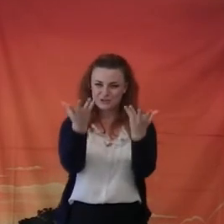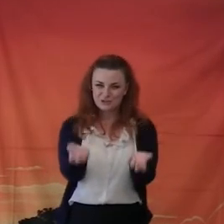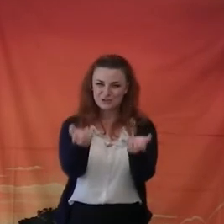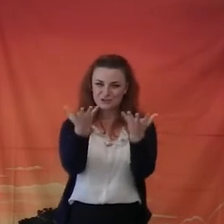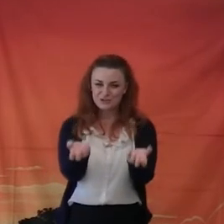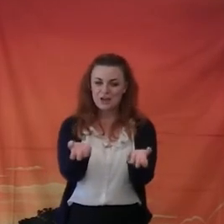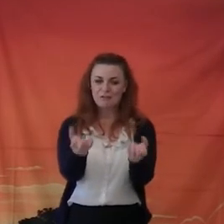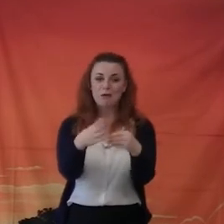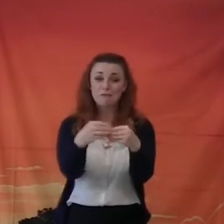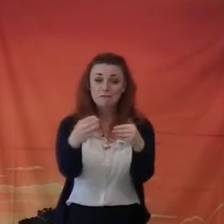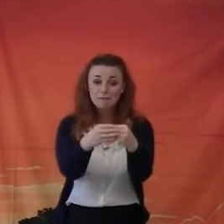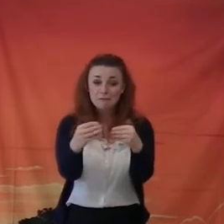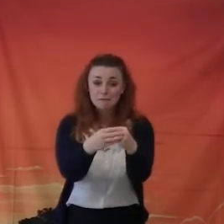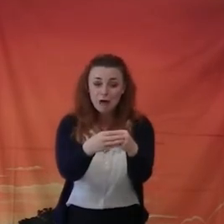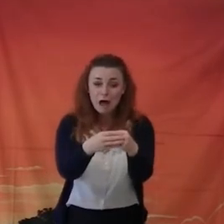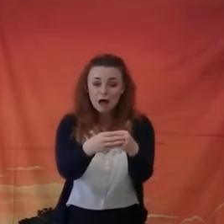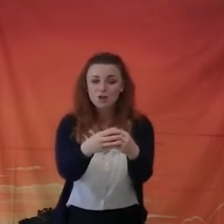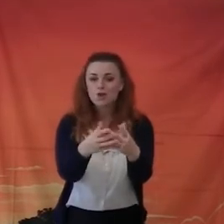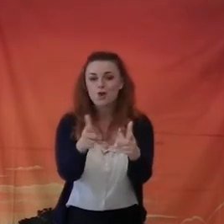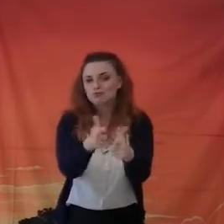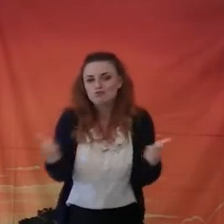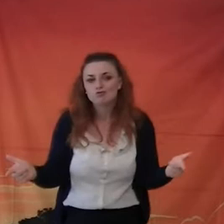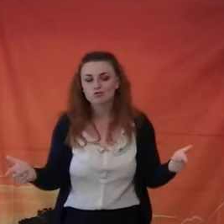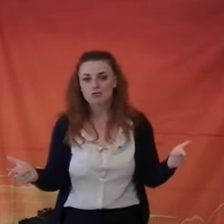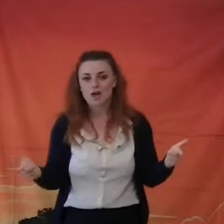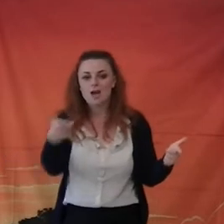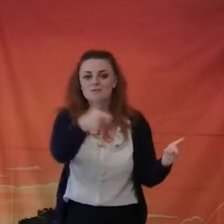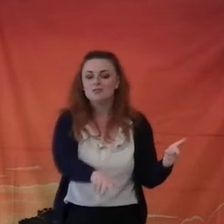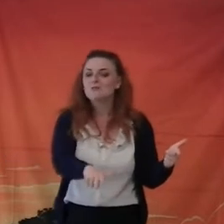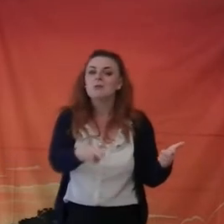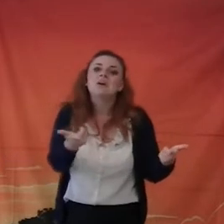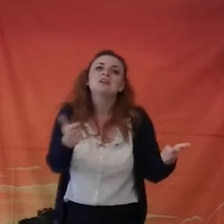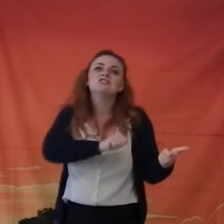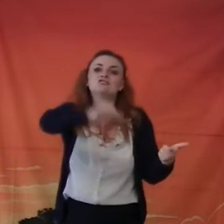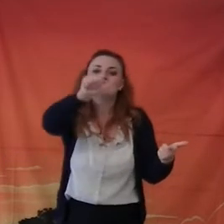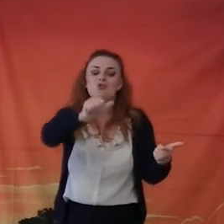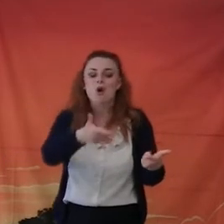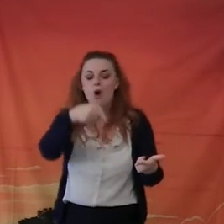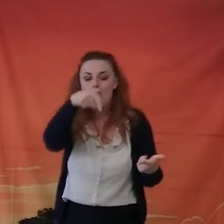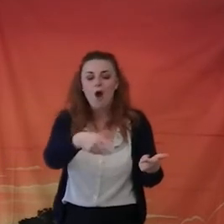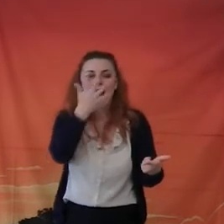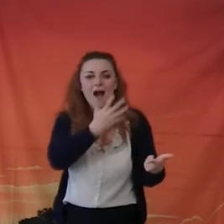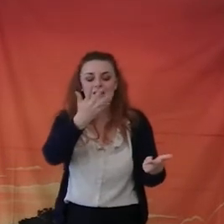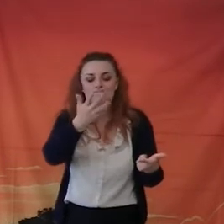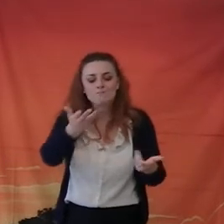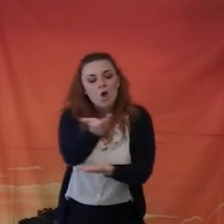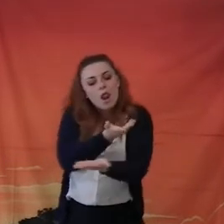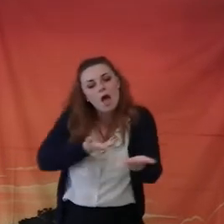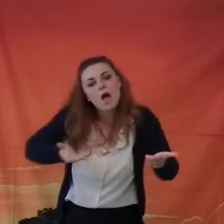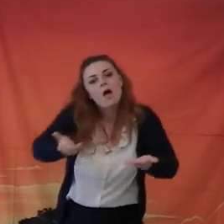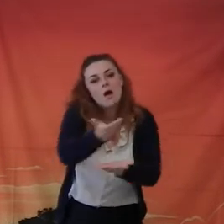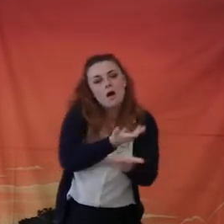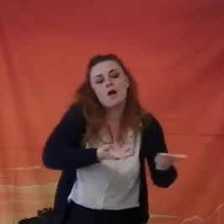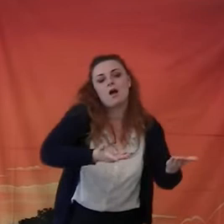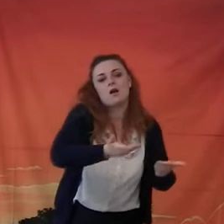non c'è, perché abbiamo solamente collaborato, contribuito e soprattutto gioito nel vedere quello che